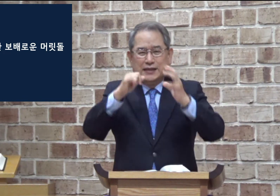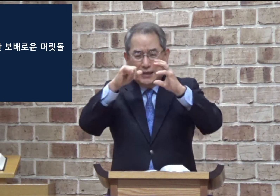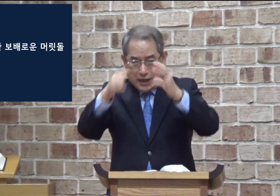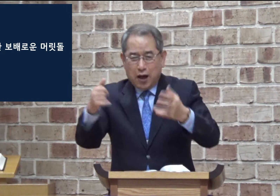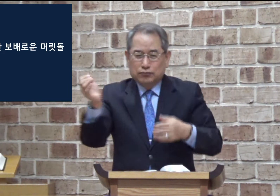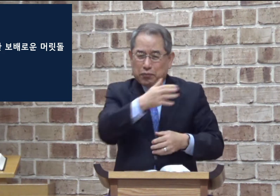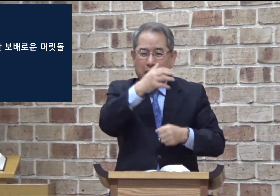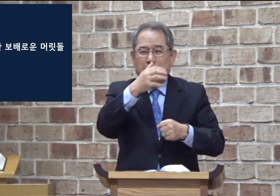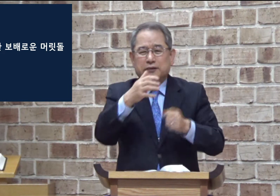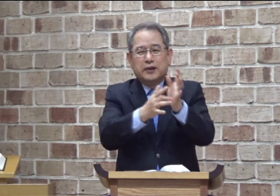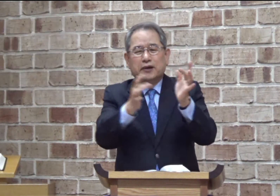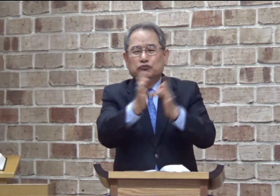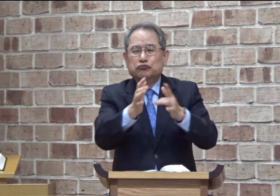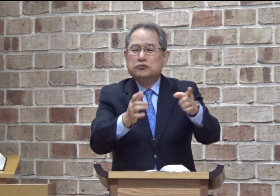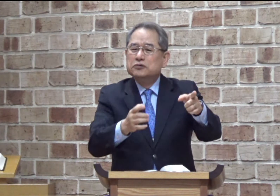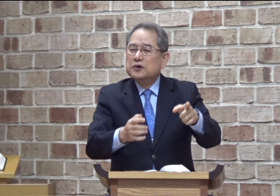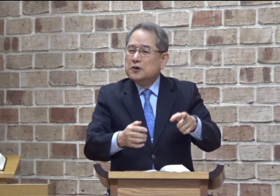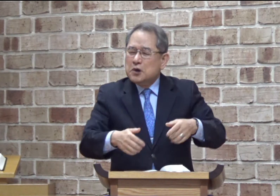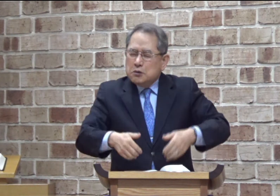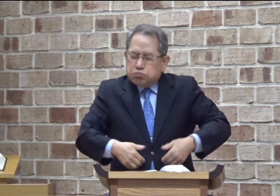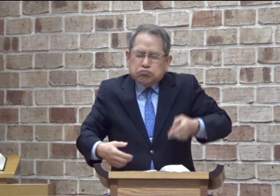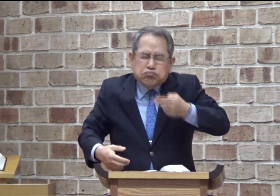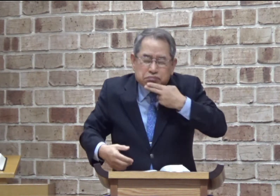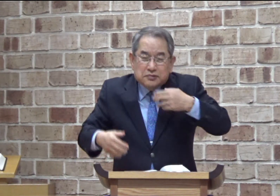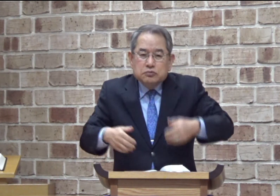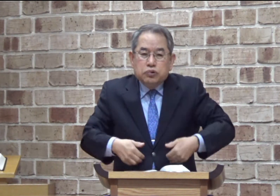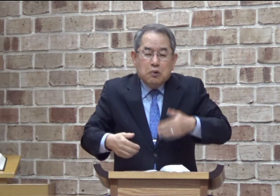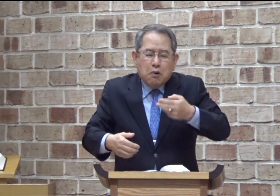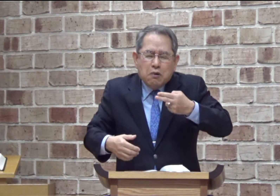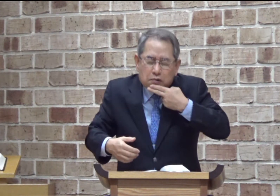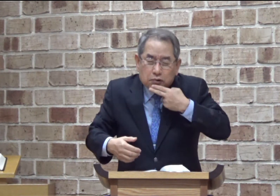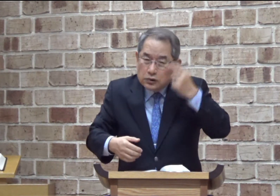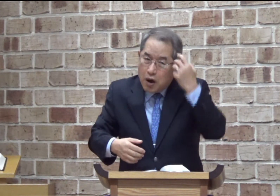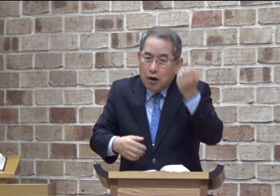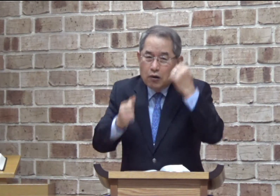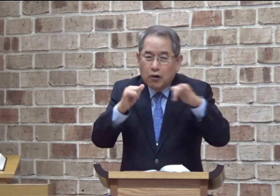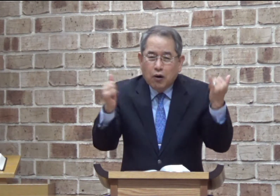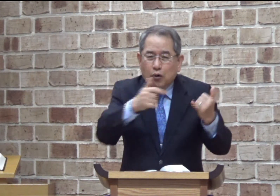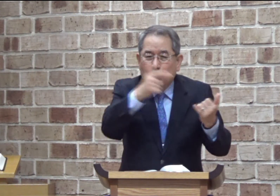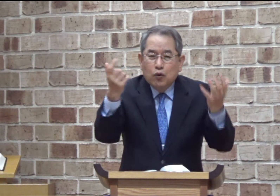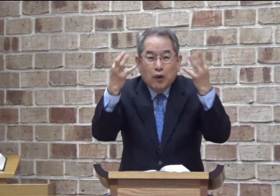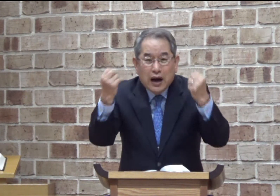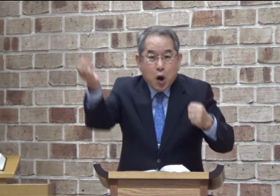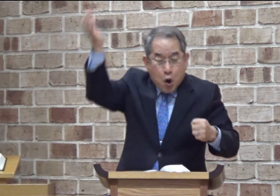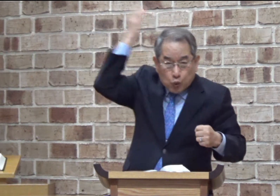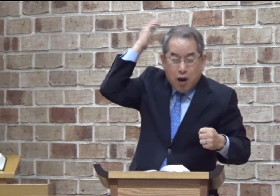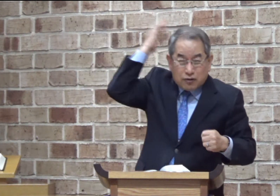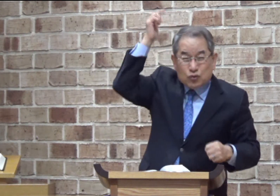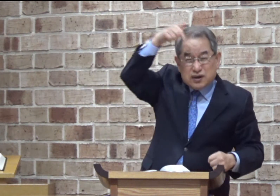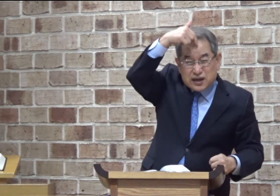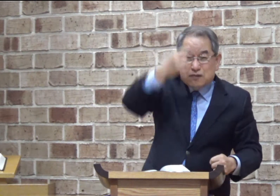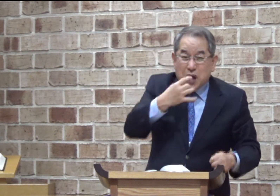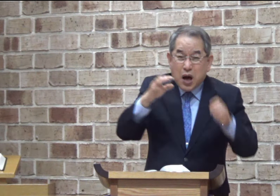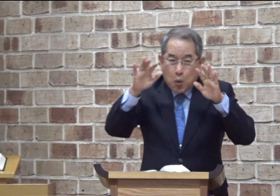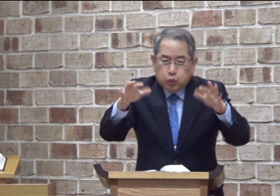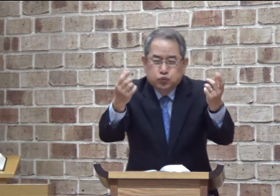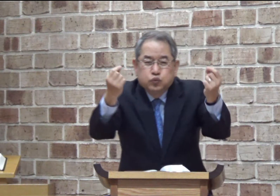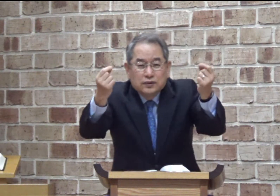세상에서 예수님 필요 없다고 생각한 사람이 많았습니다. 지금도 여전합니다. 교회에 오라고 할 때 필요